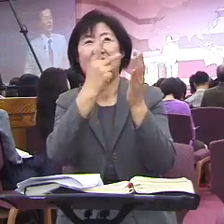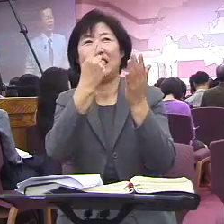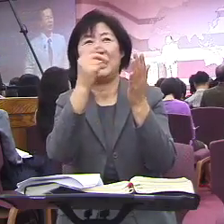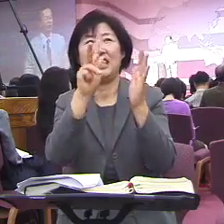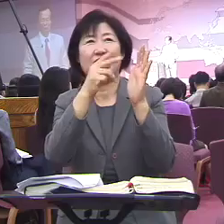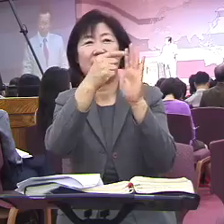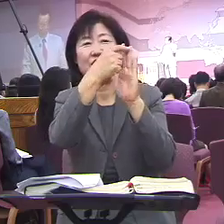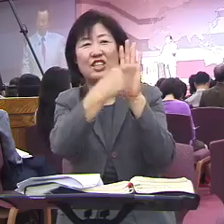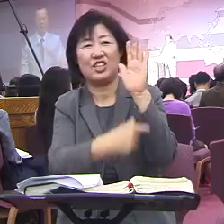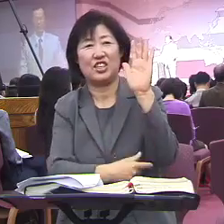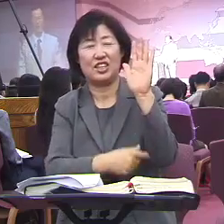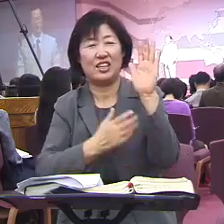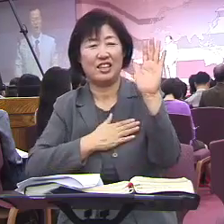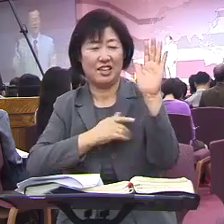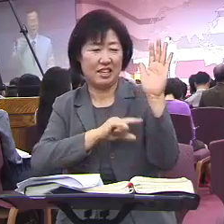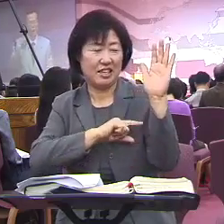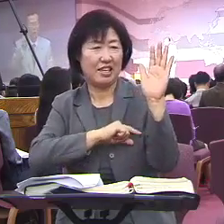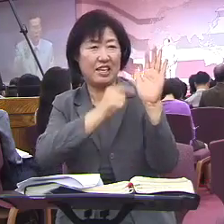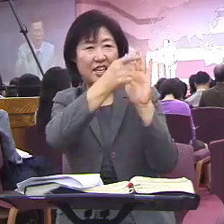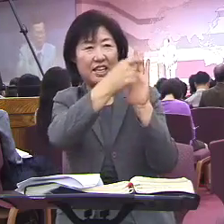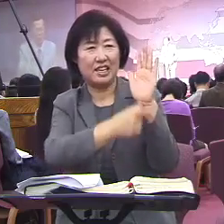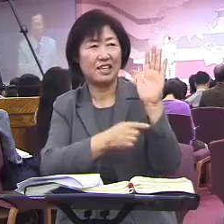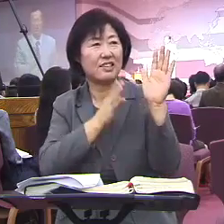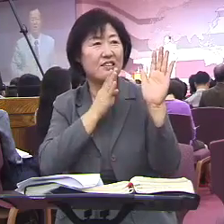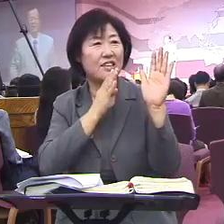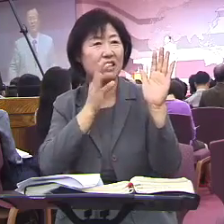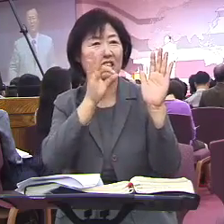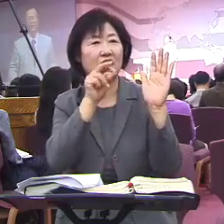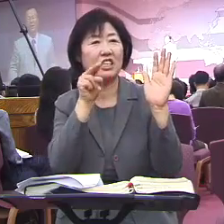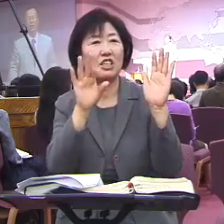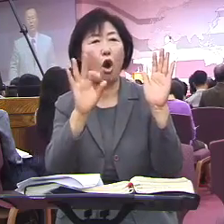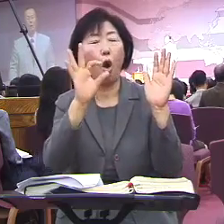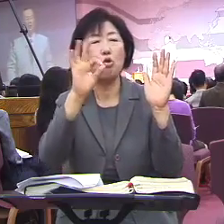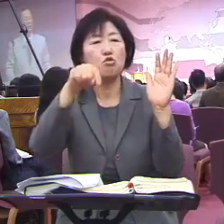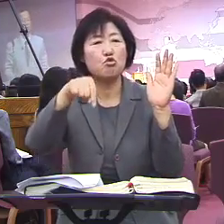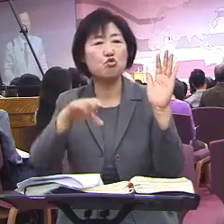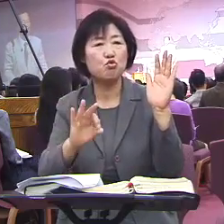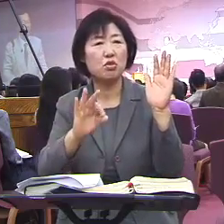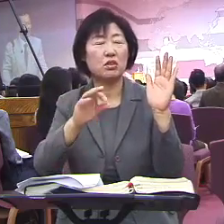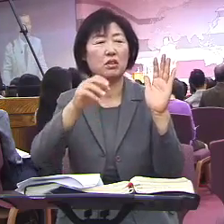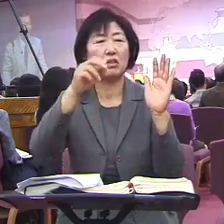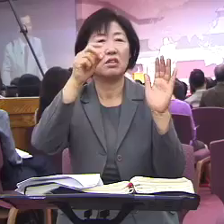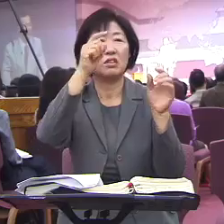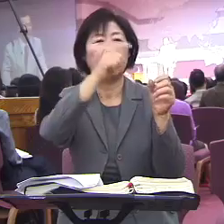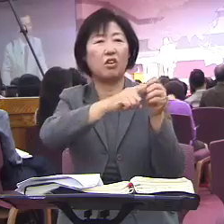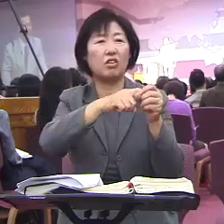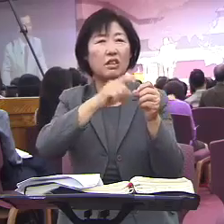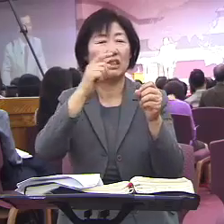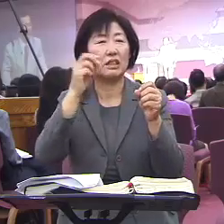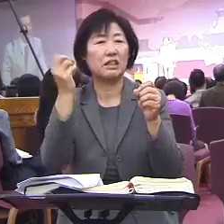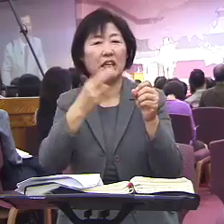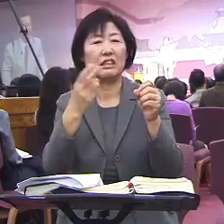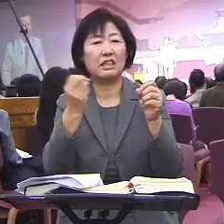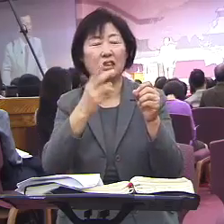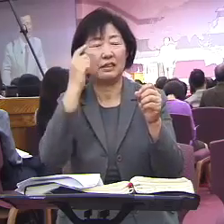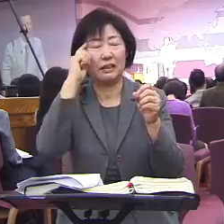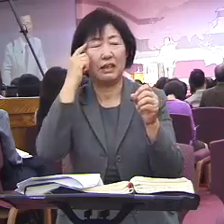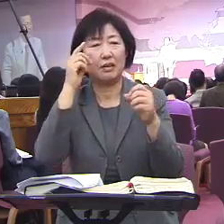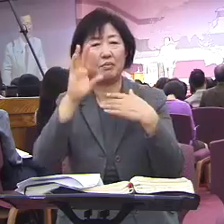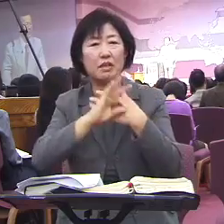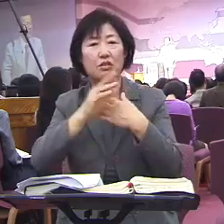내 스토리가 나와요. 그럼 참 좋겠다면서 자꾸 영웅적으로 생각을 하는데 주님께서는 그렇게 말씀하시죠.